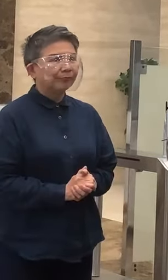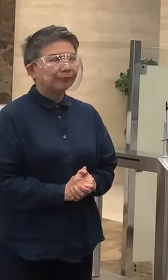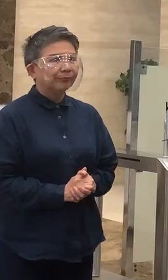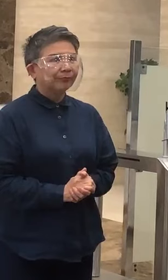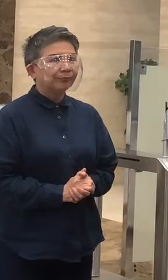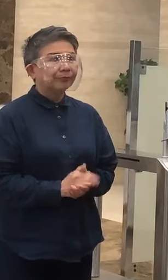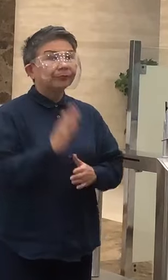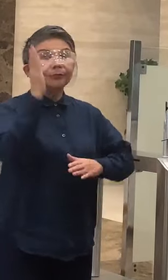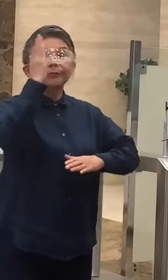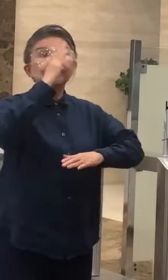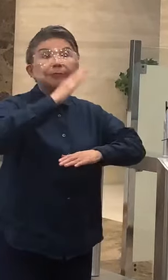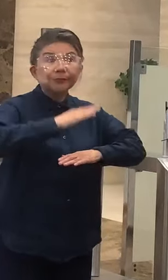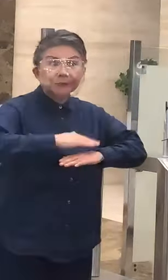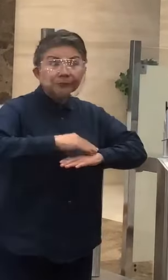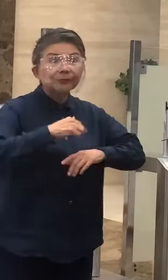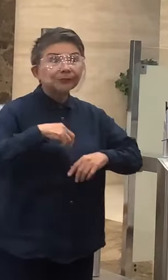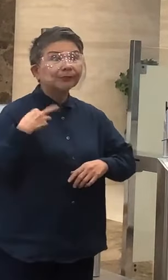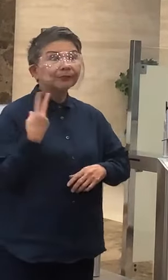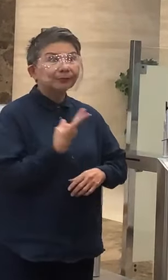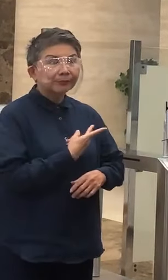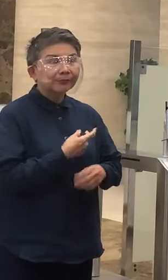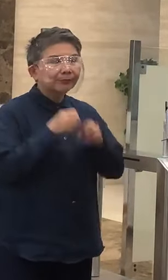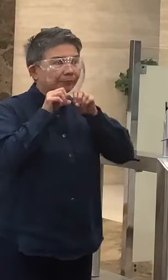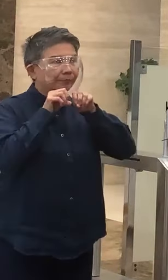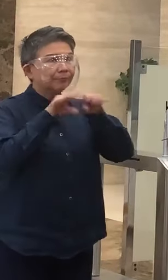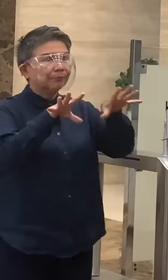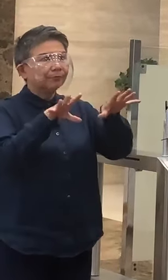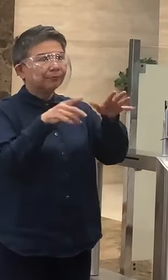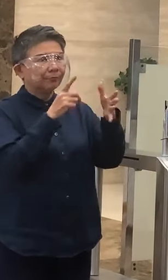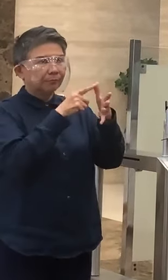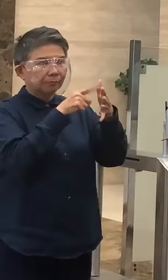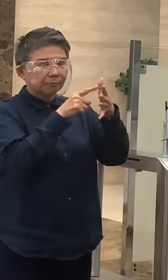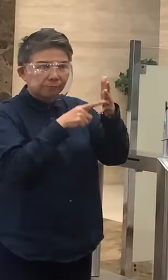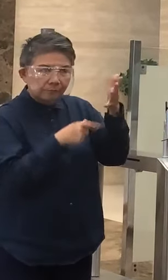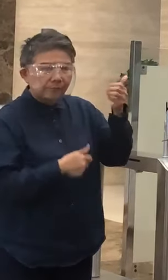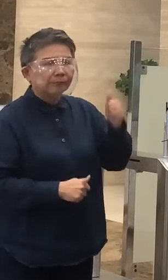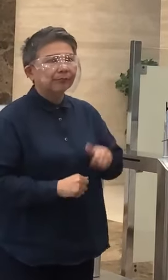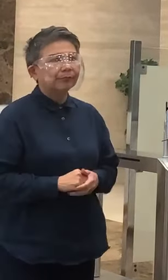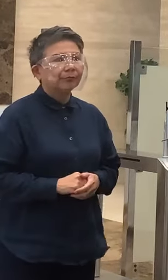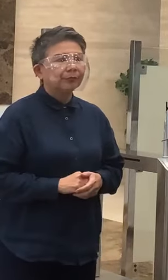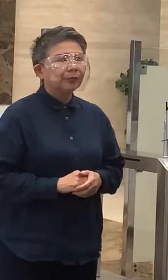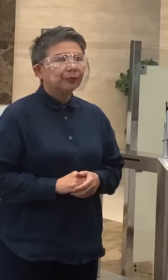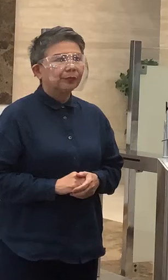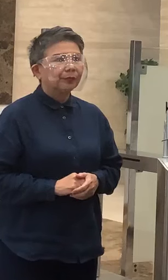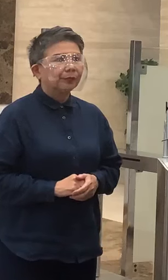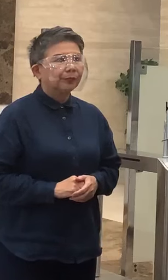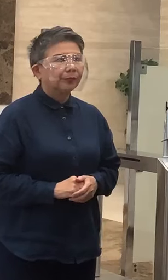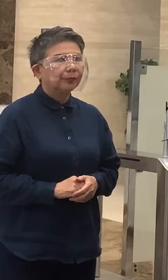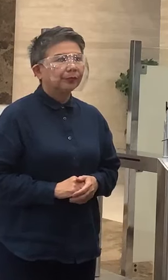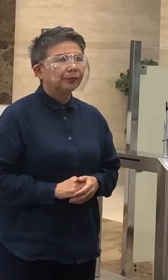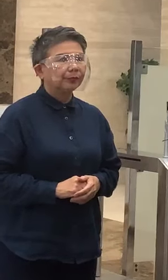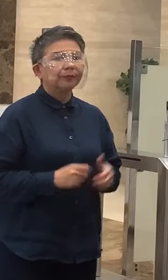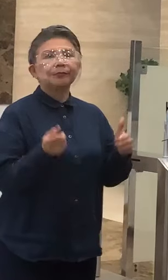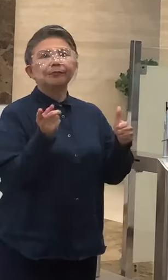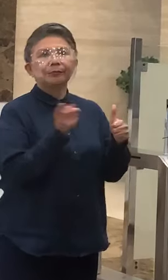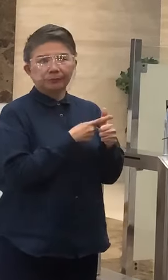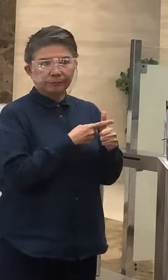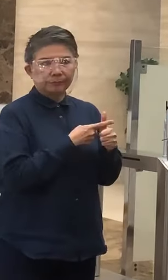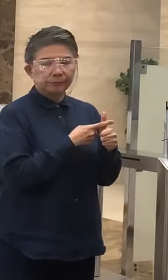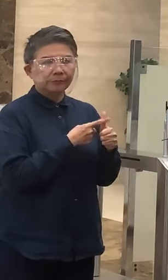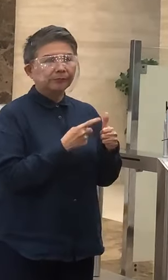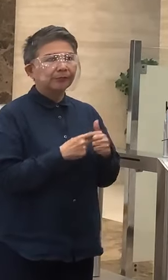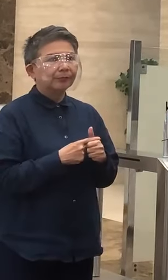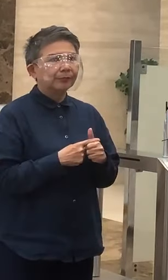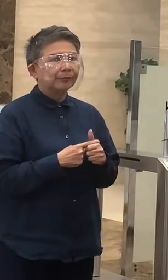hari ini kami akan menyampaikan beberapa objek yang pertama